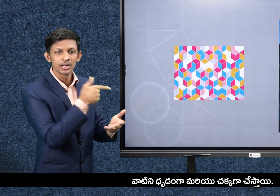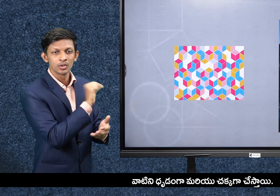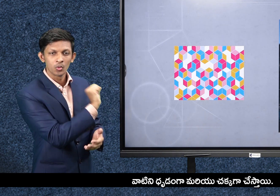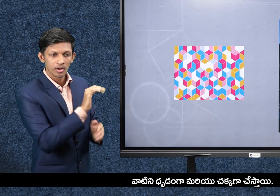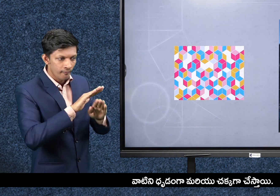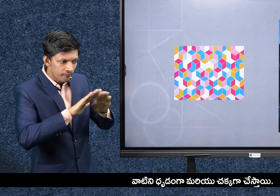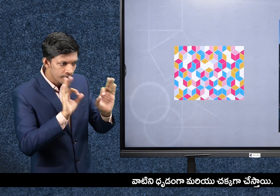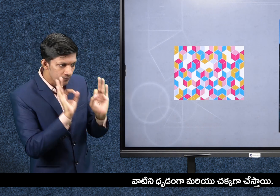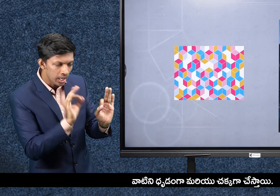చేస్తాయి.